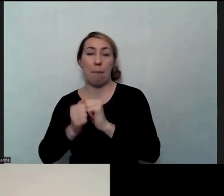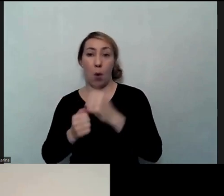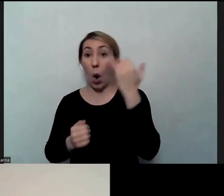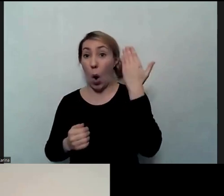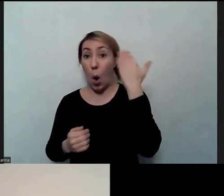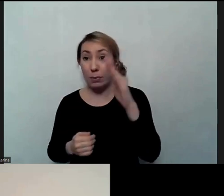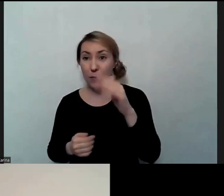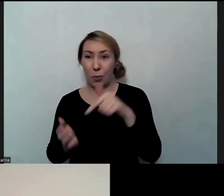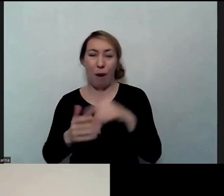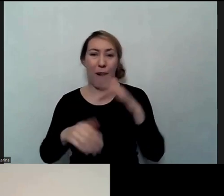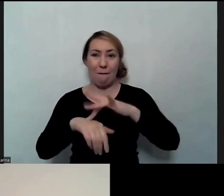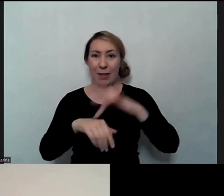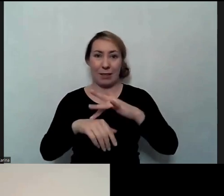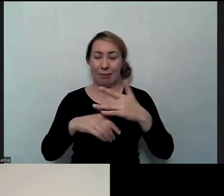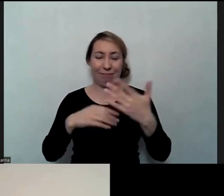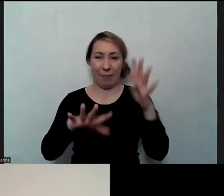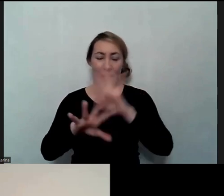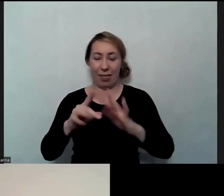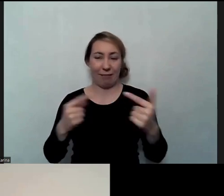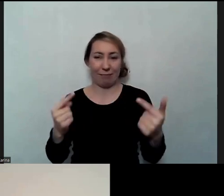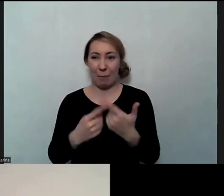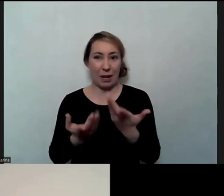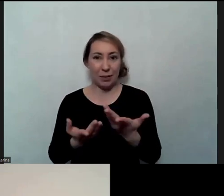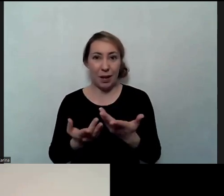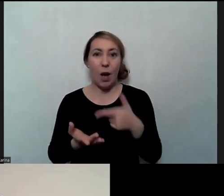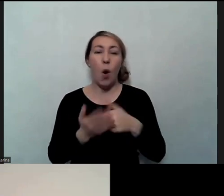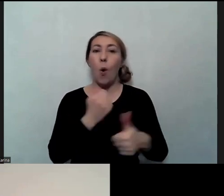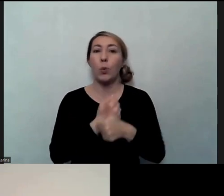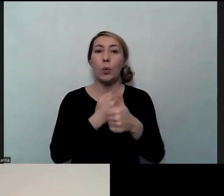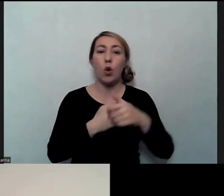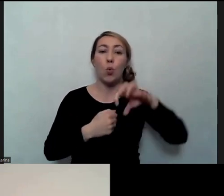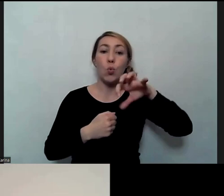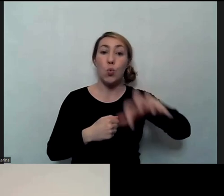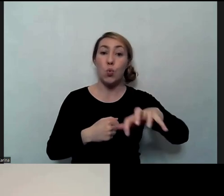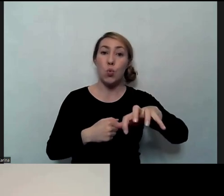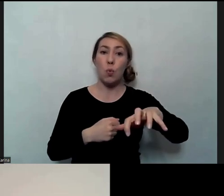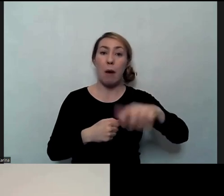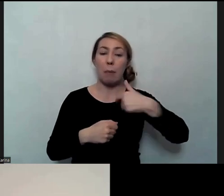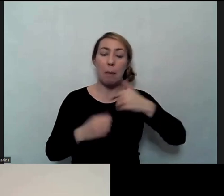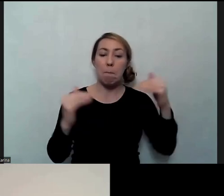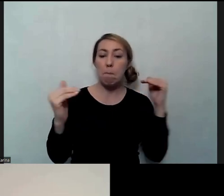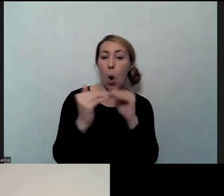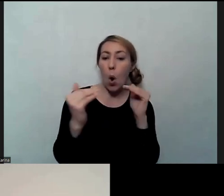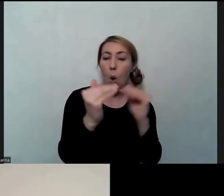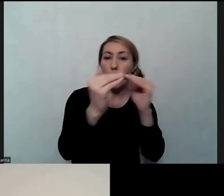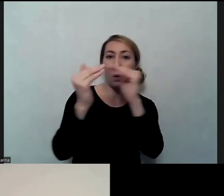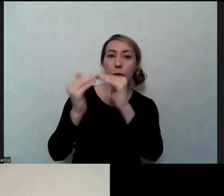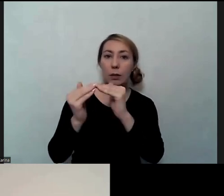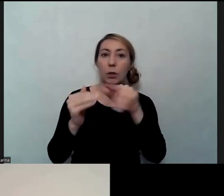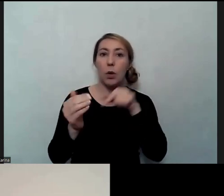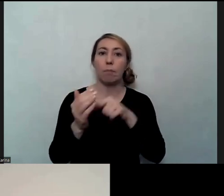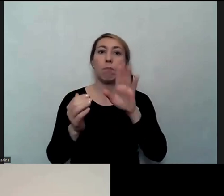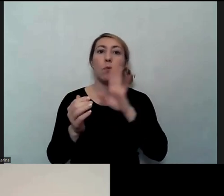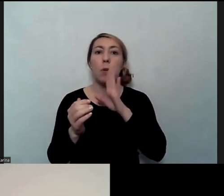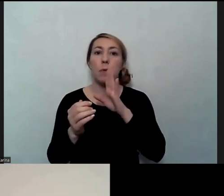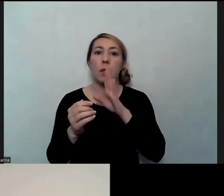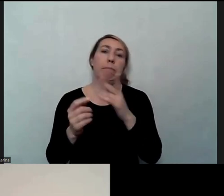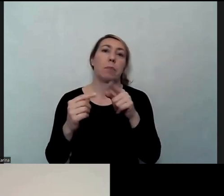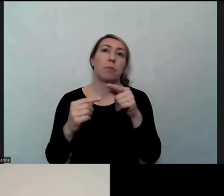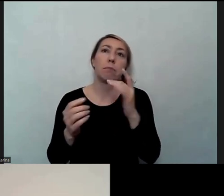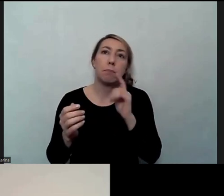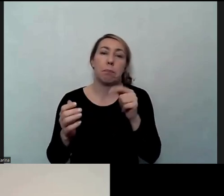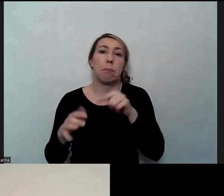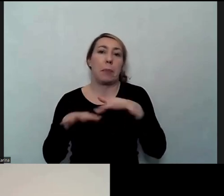ten wynik byłby zamglony. A chodzi tutaj o to, żeby ta grupa, do której porównujemy, była pewnego rodzaju takim punktem